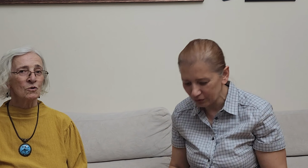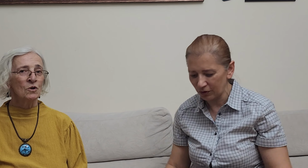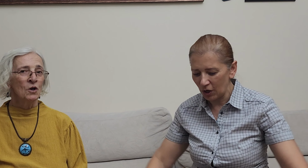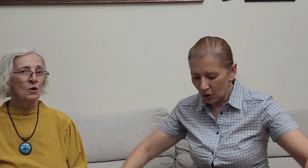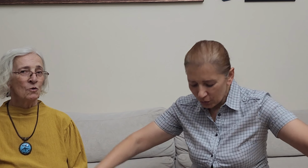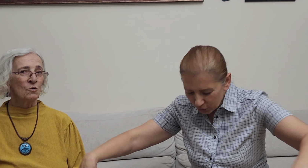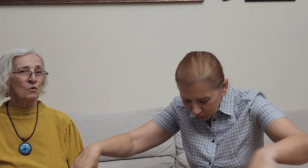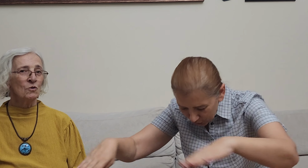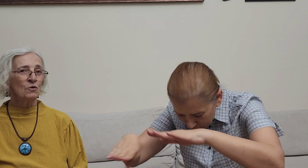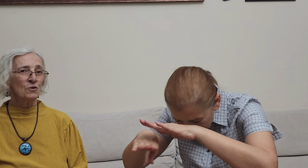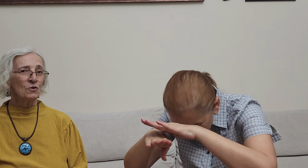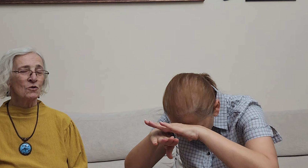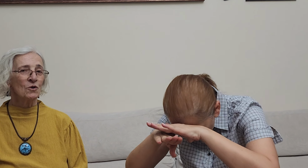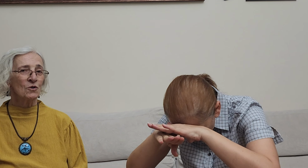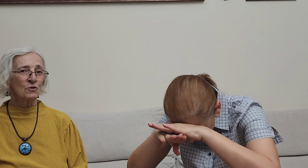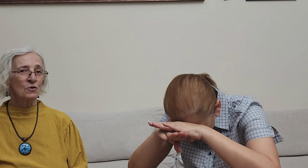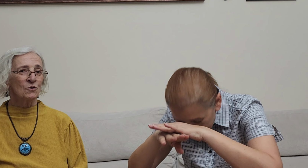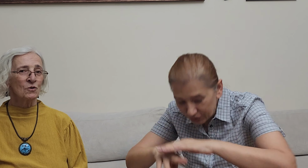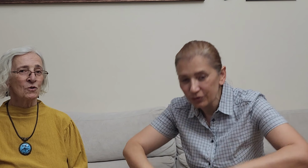uyuyordu,